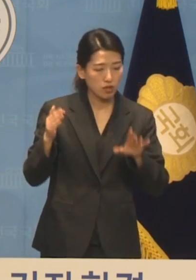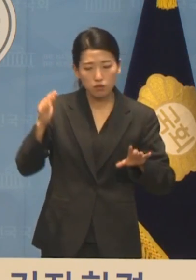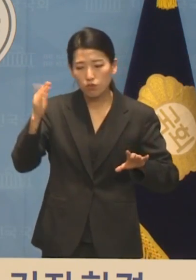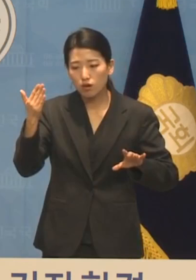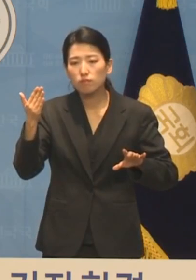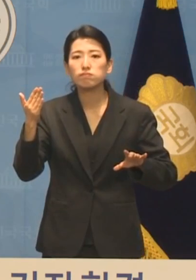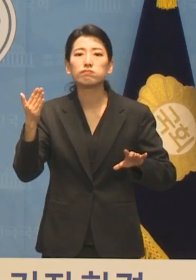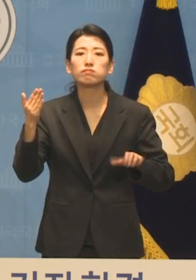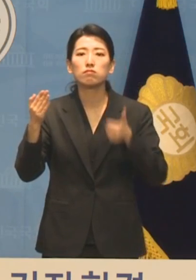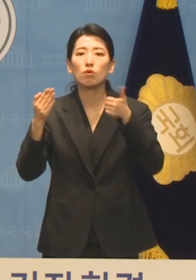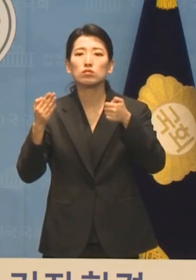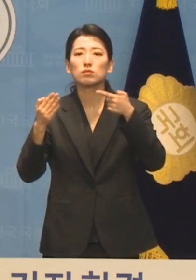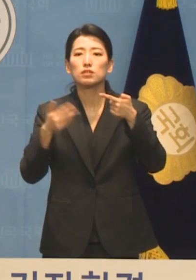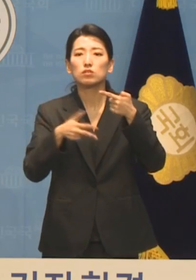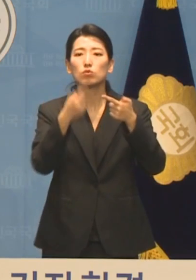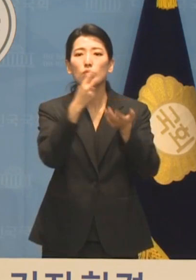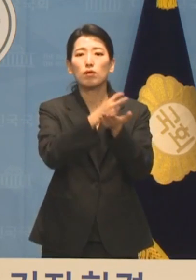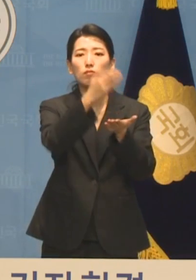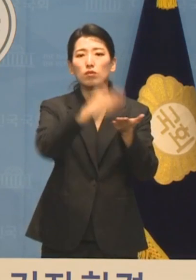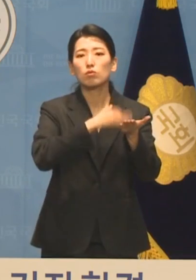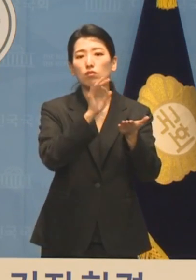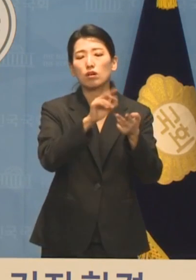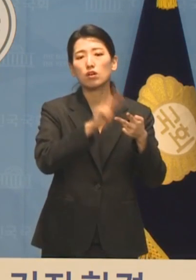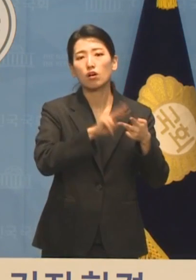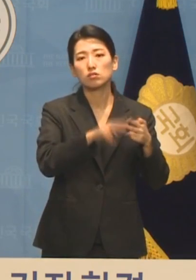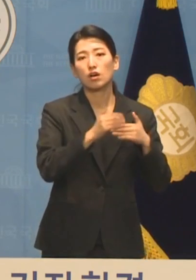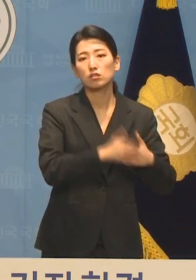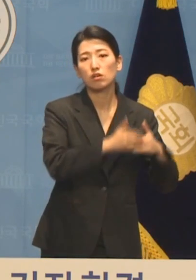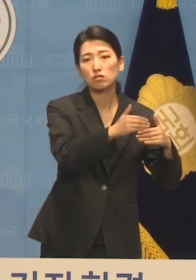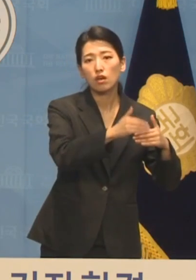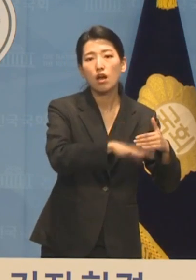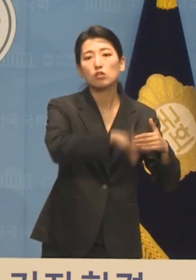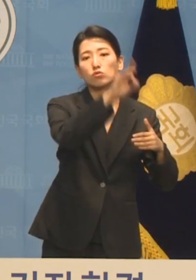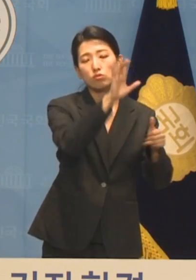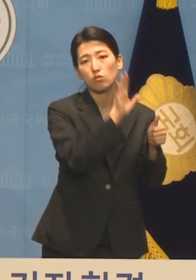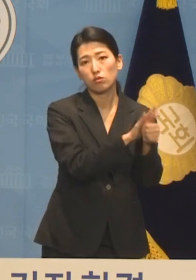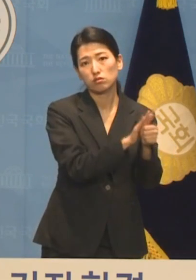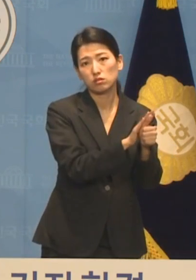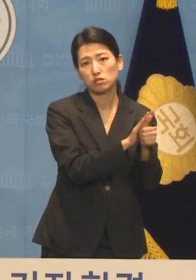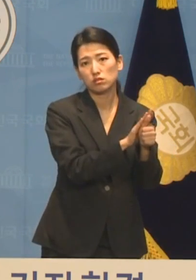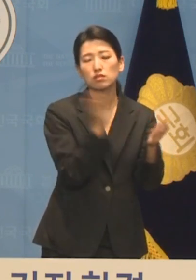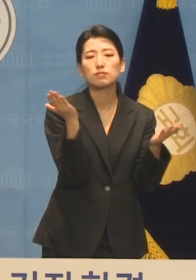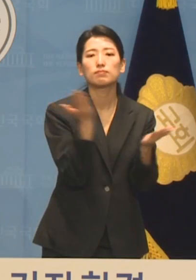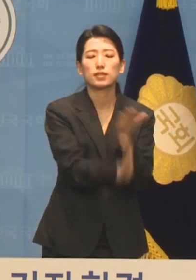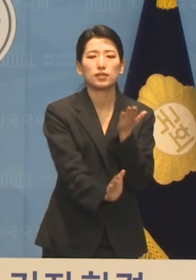헌법재판소법 51조에서 정하는 형사 절차 우선 원칙 위배입니다.